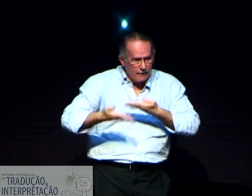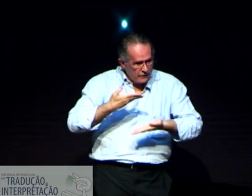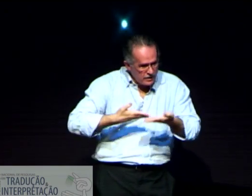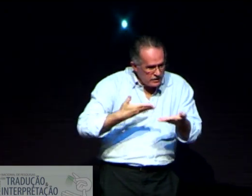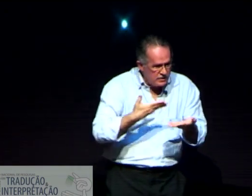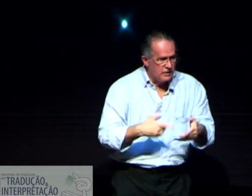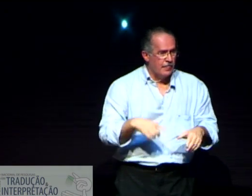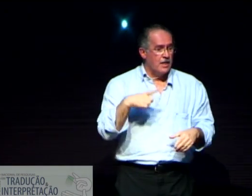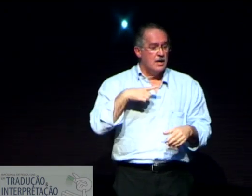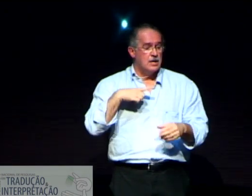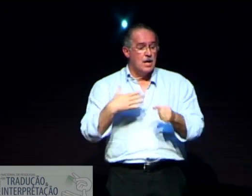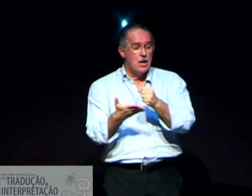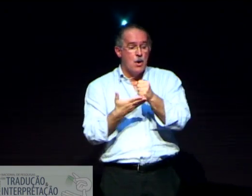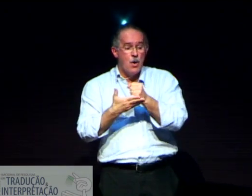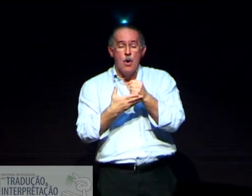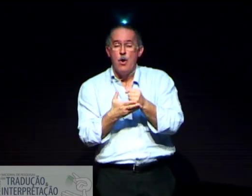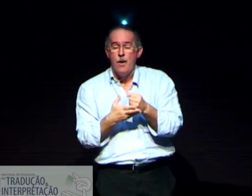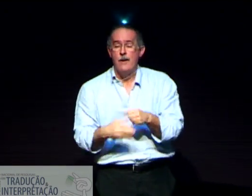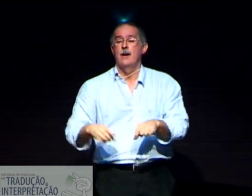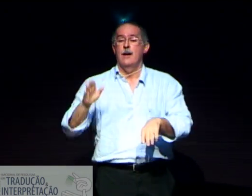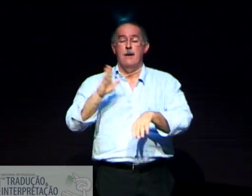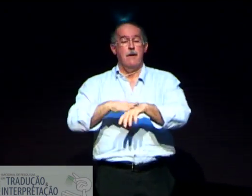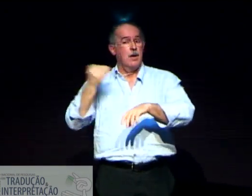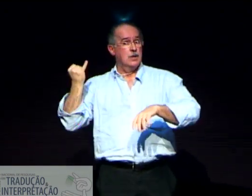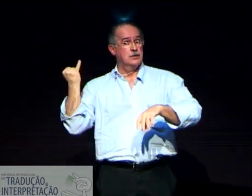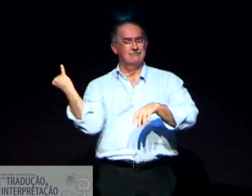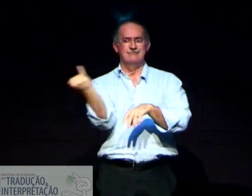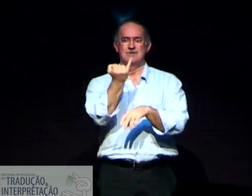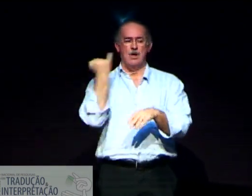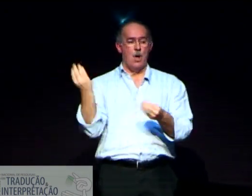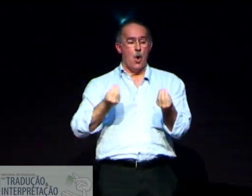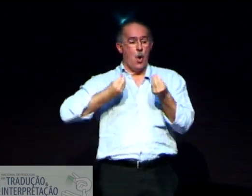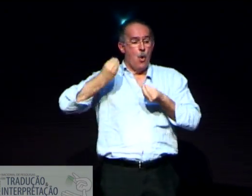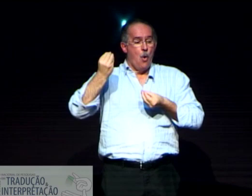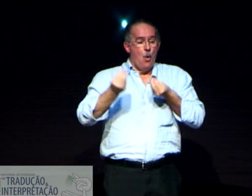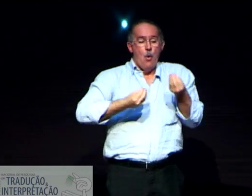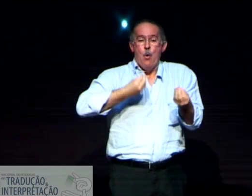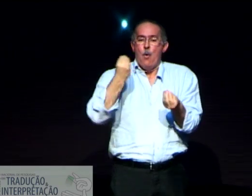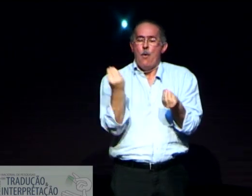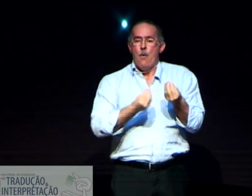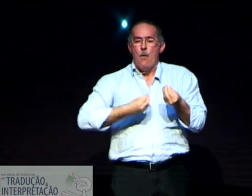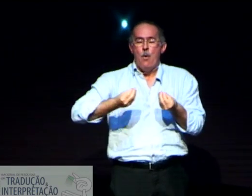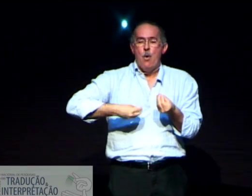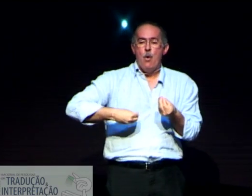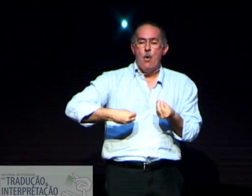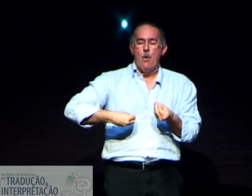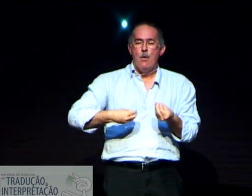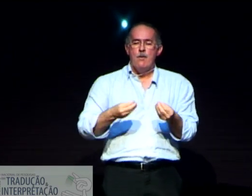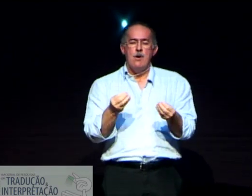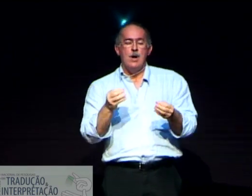Eu utilizo como fundamentação teórica a base, o contexto da linguística aplicada.